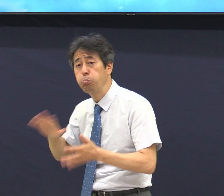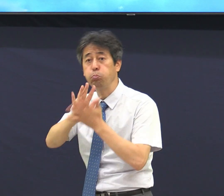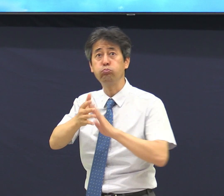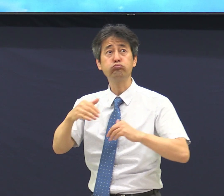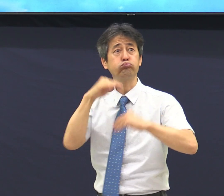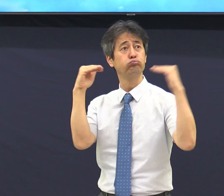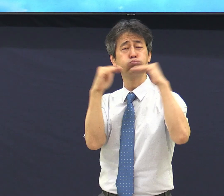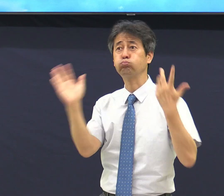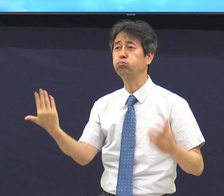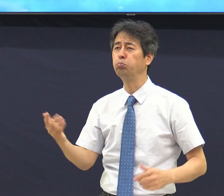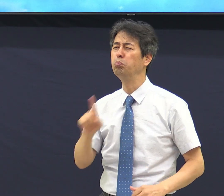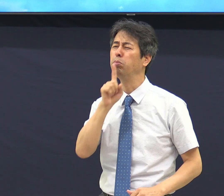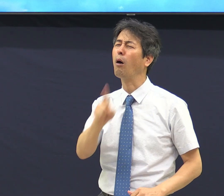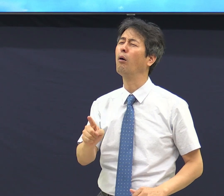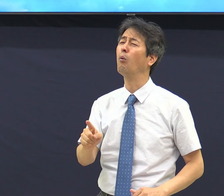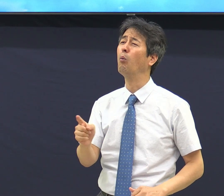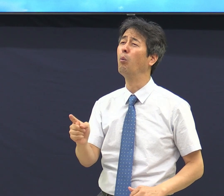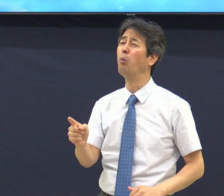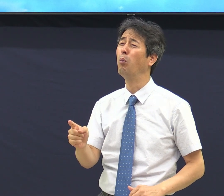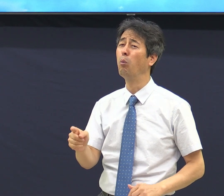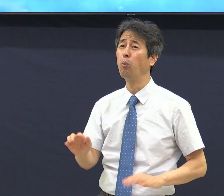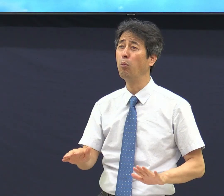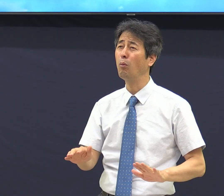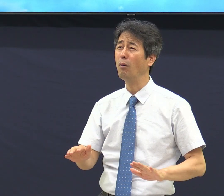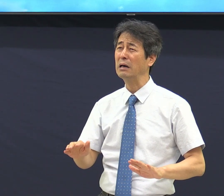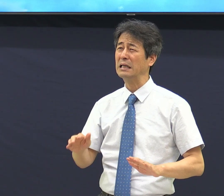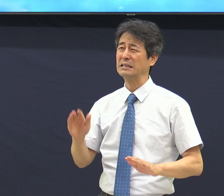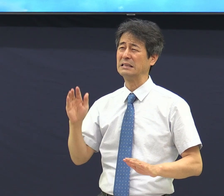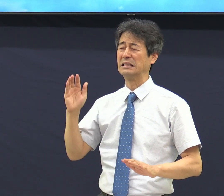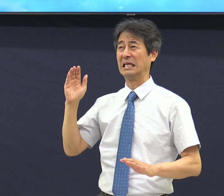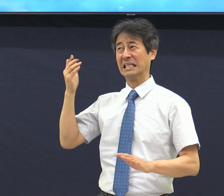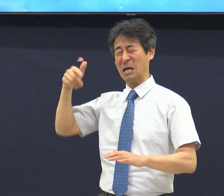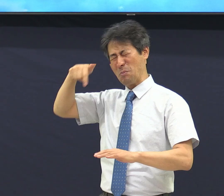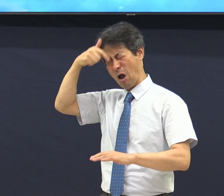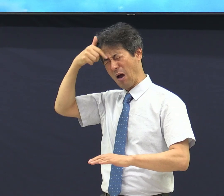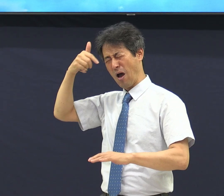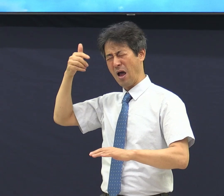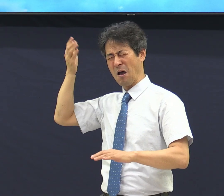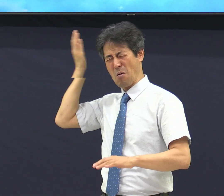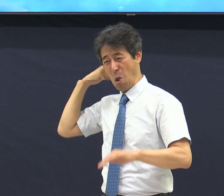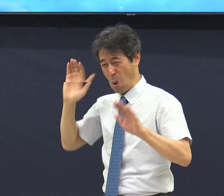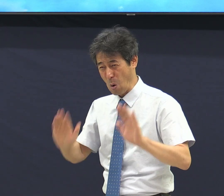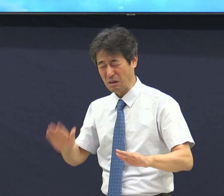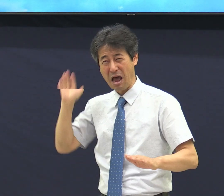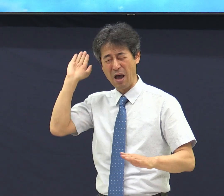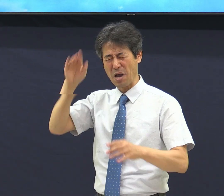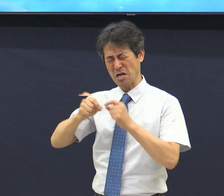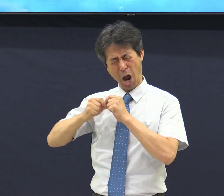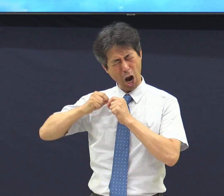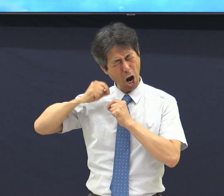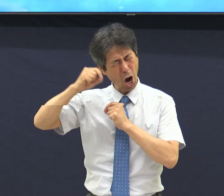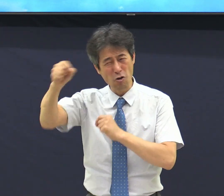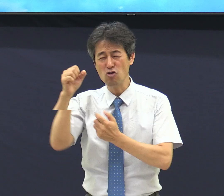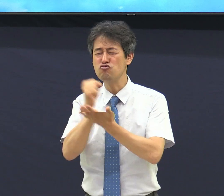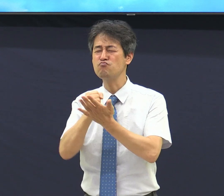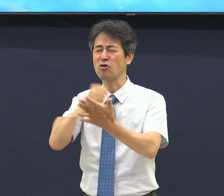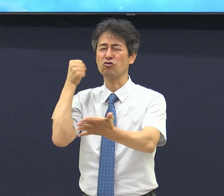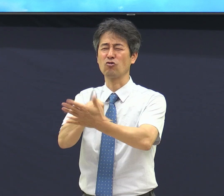운이 없다. 그런데 라고 하는 것은 말이 안 된다는 것이죠. 예전도